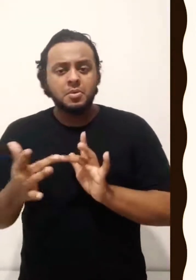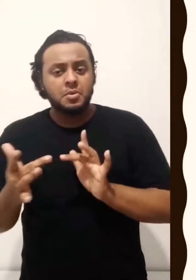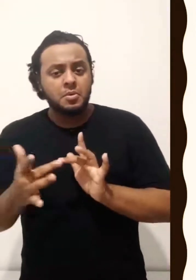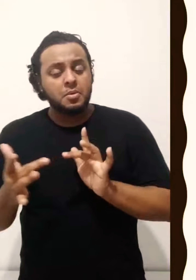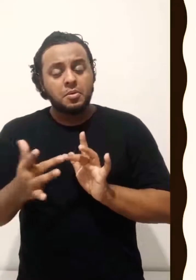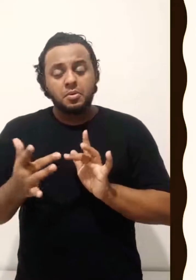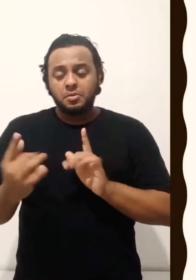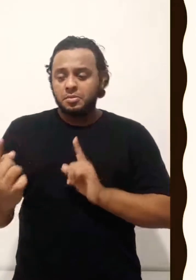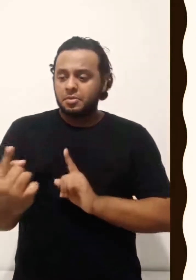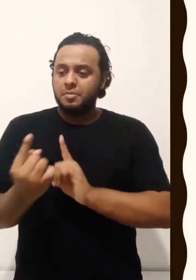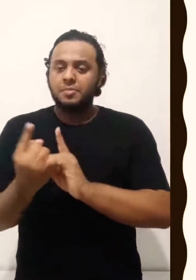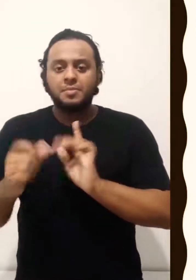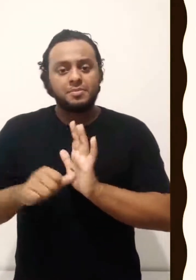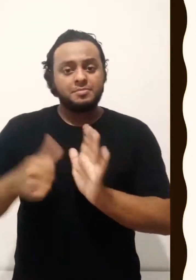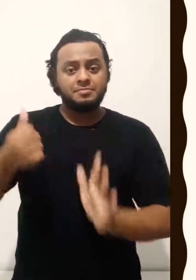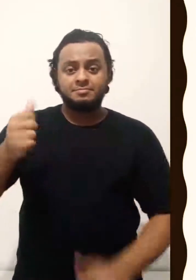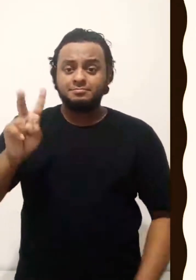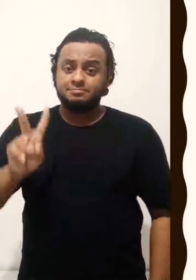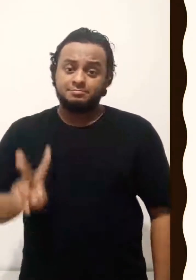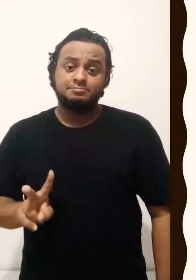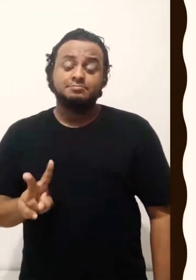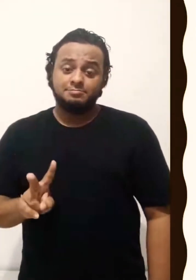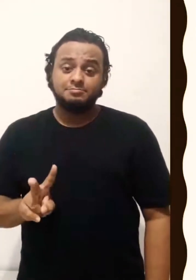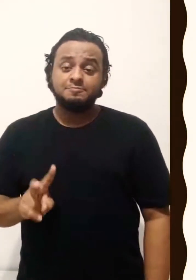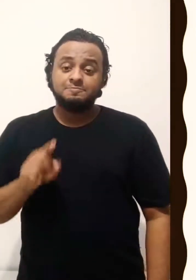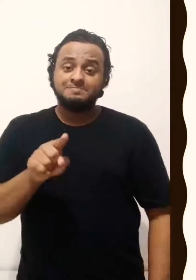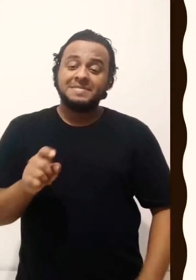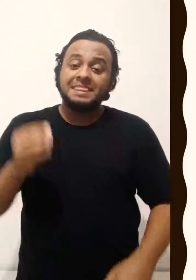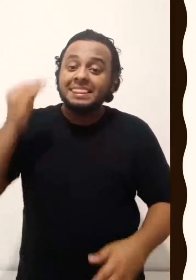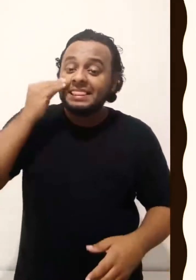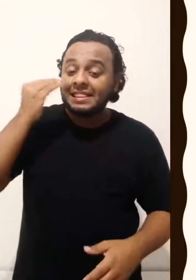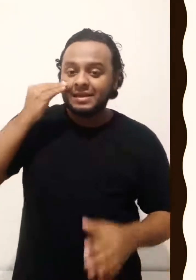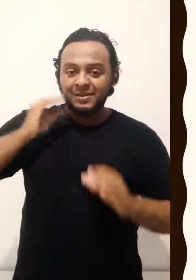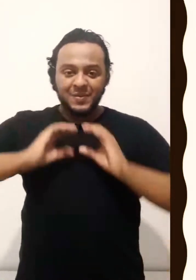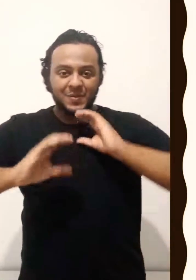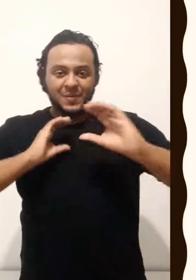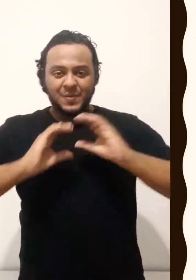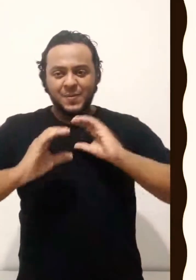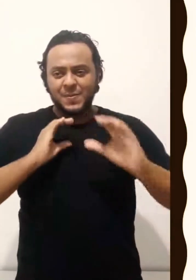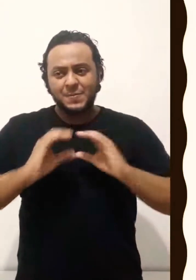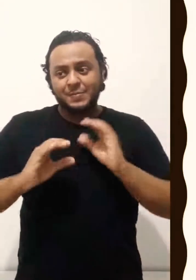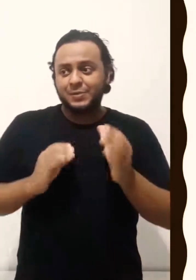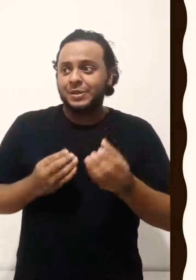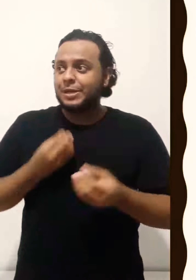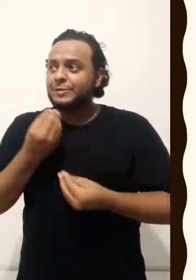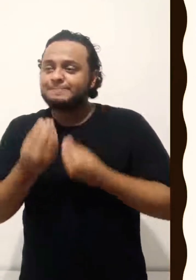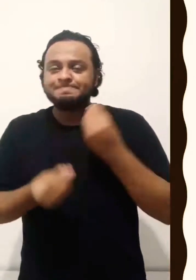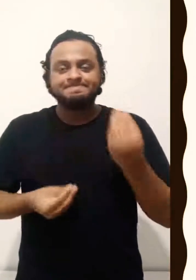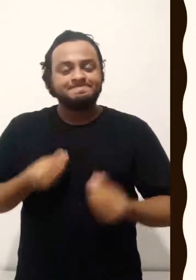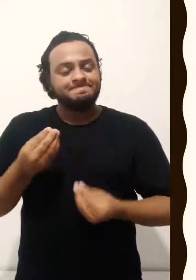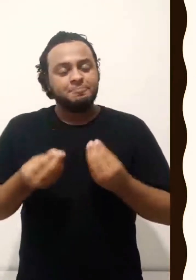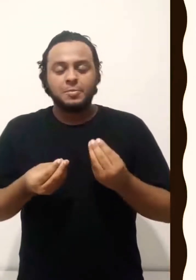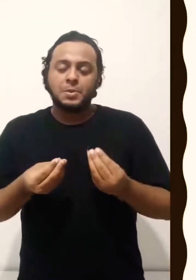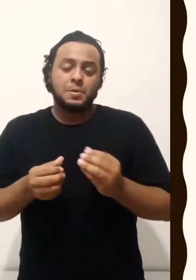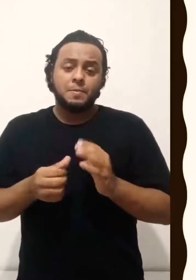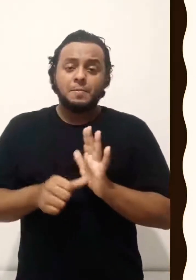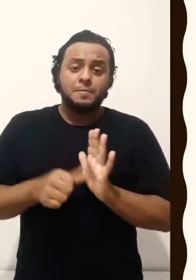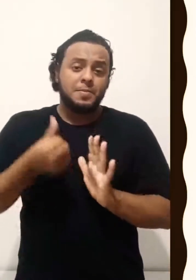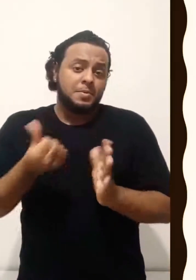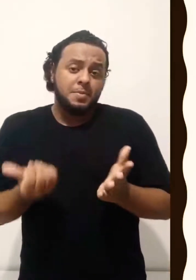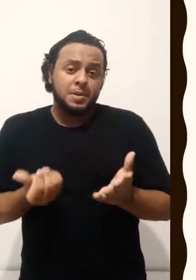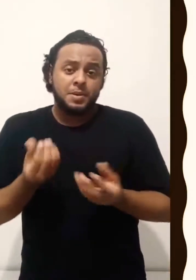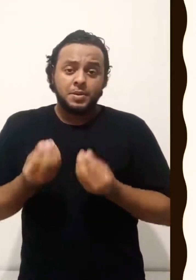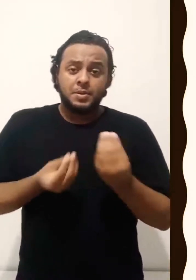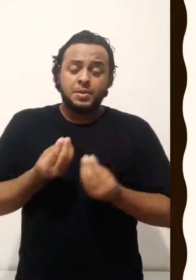o primeiro contato ali com a pessoa surda e você vai tentar se comunicar com ele de alguma forma. Então,